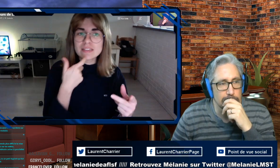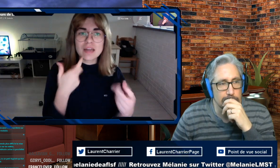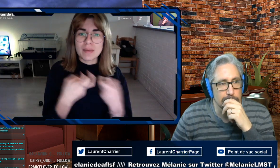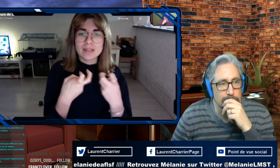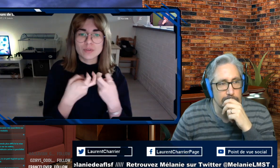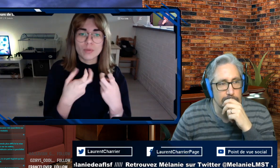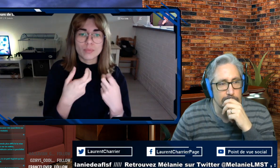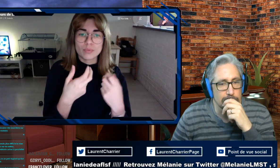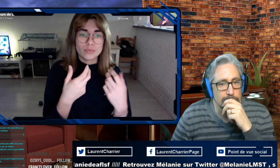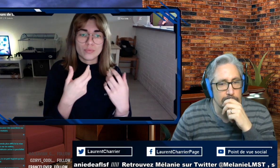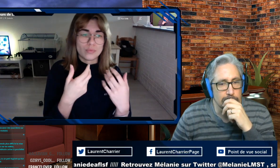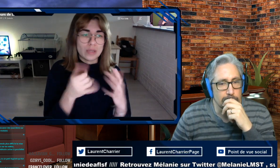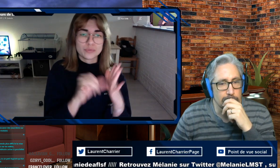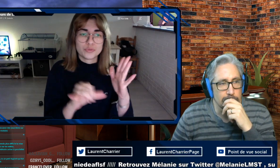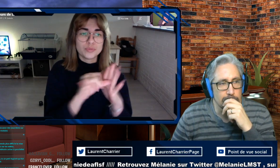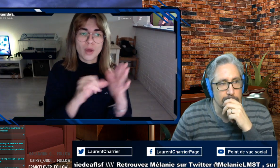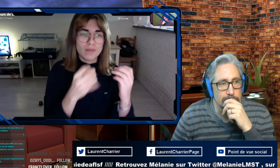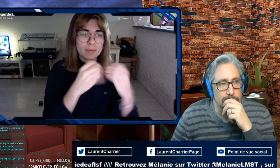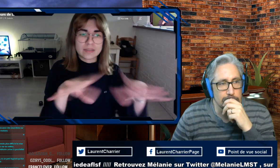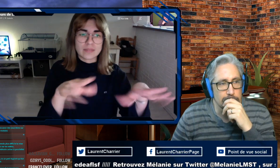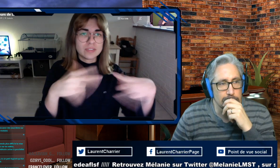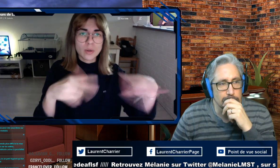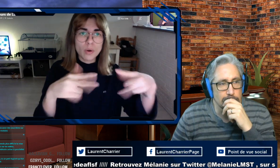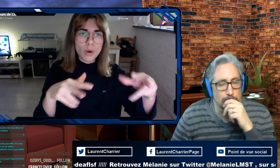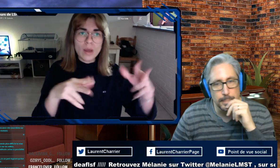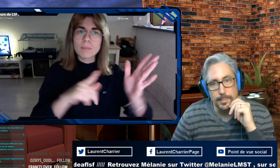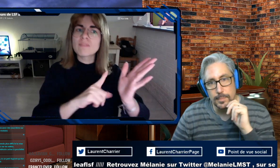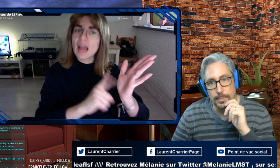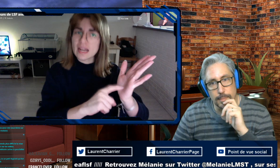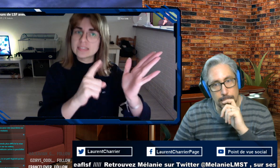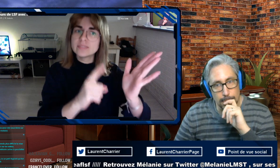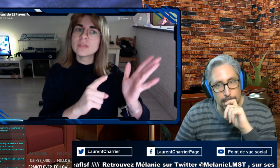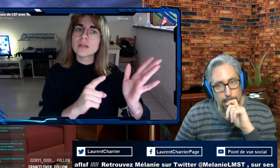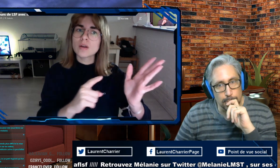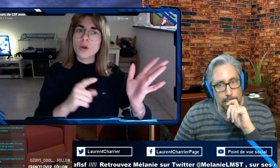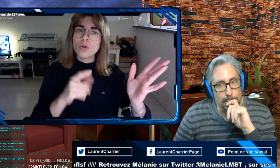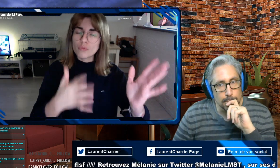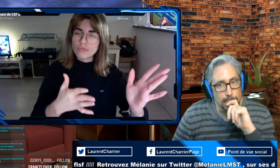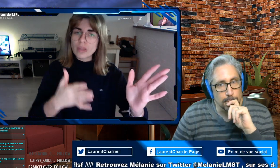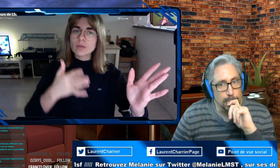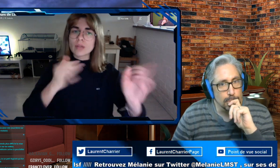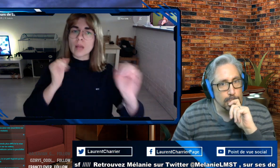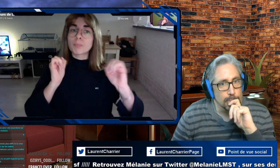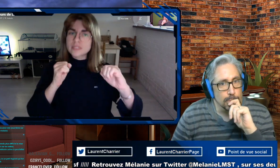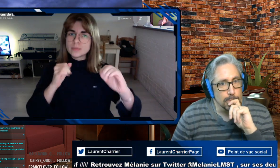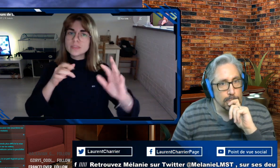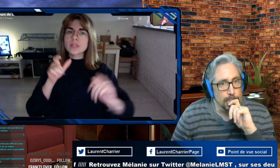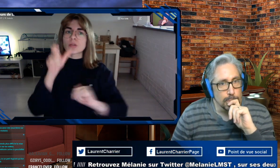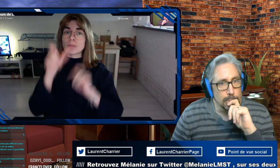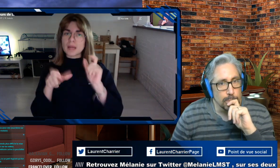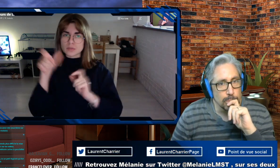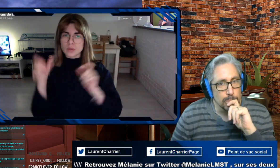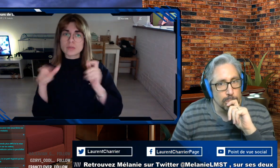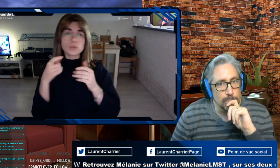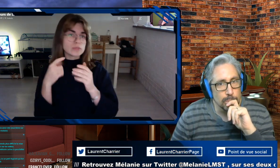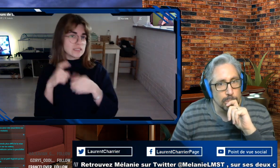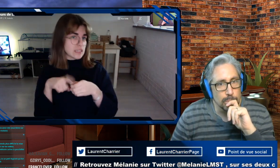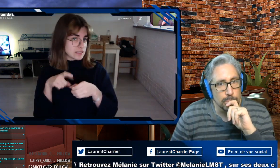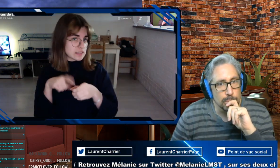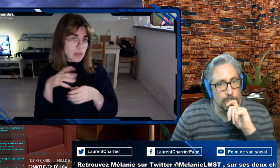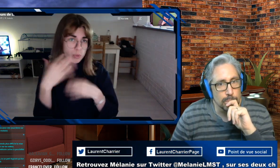Ça veut dire par exemple un YouTubeur va mettre sa vidéo. Mais va activer le fait, la possibilité que les